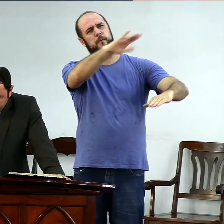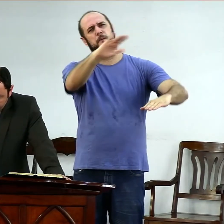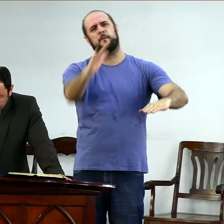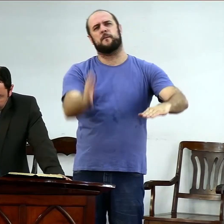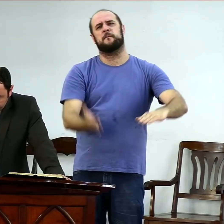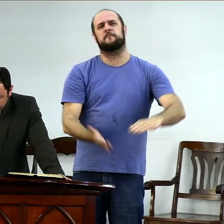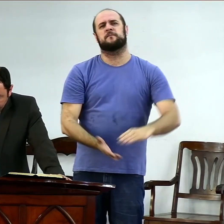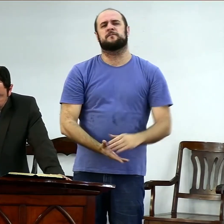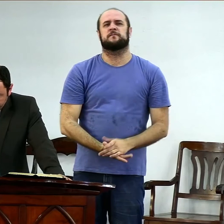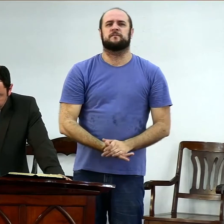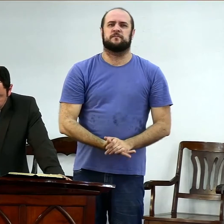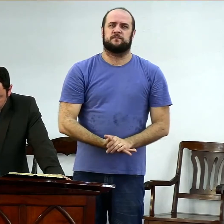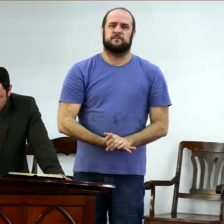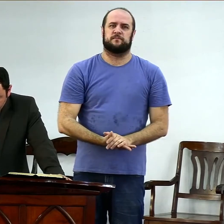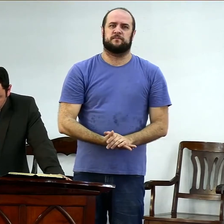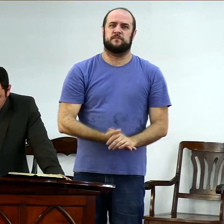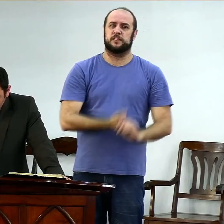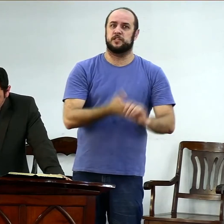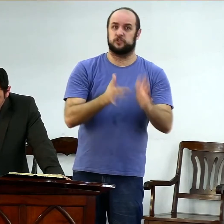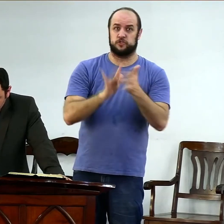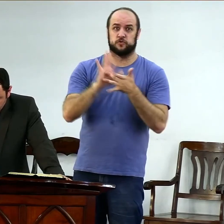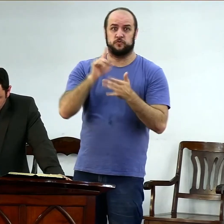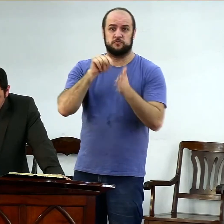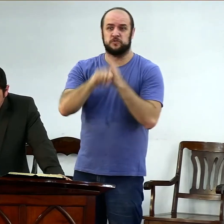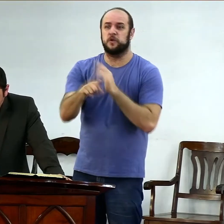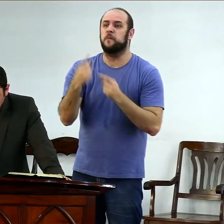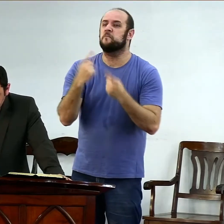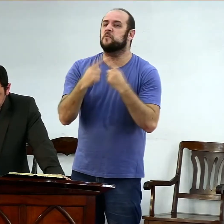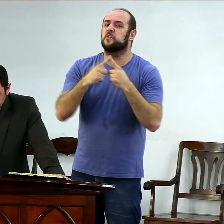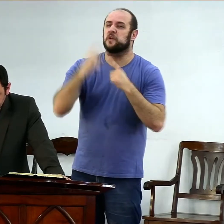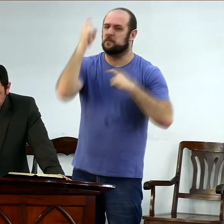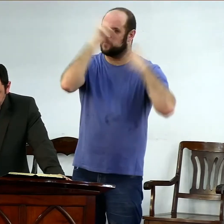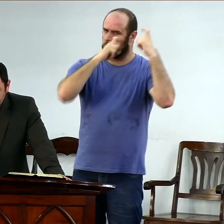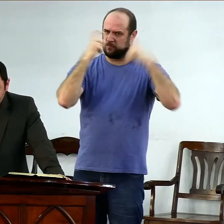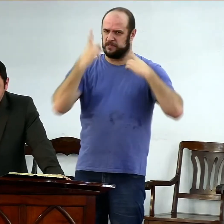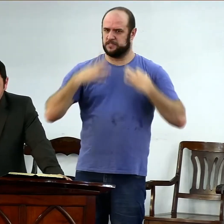Por que andais ansiosos quanto ao vestuário?